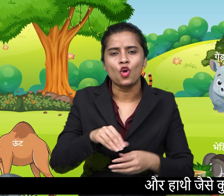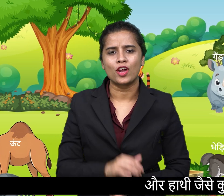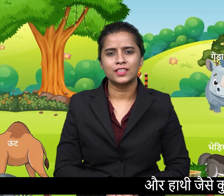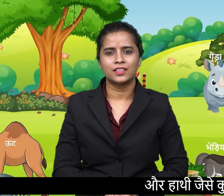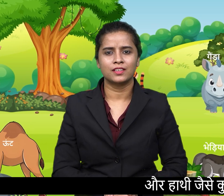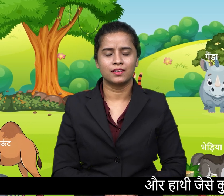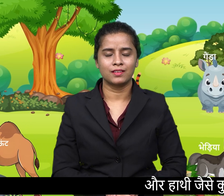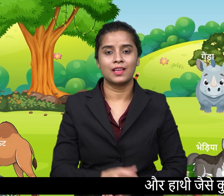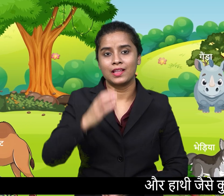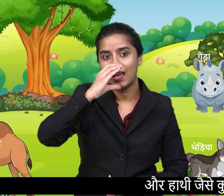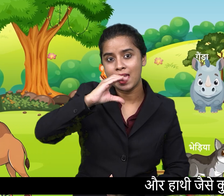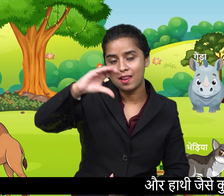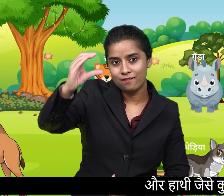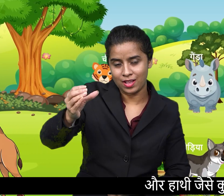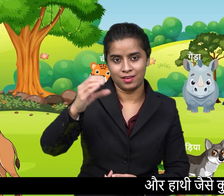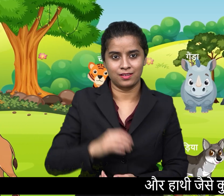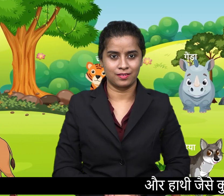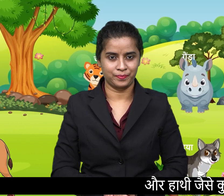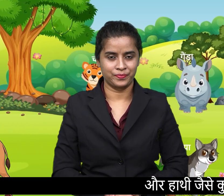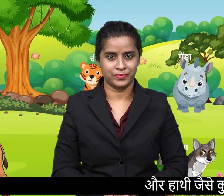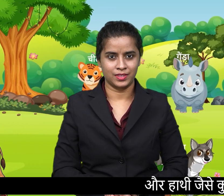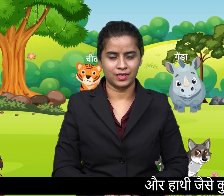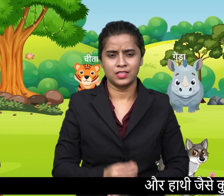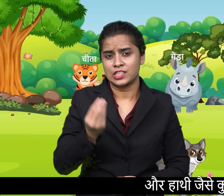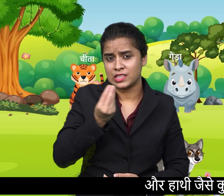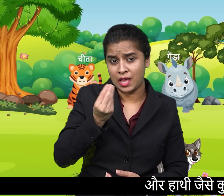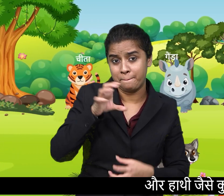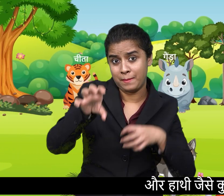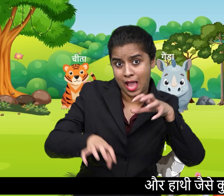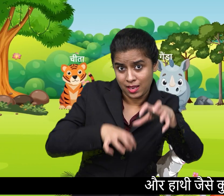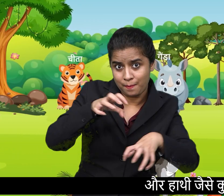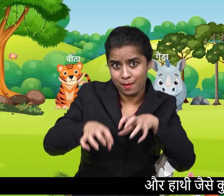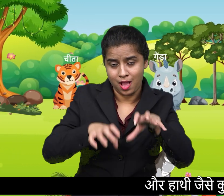और हाथी जैसे कुछ जानवर जमीन पर रहते हैं।